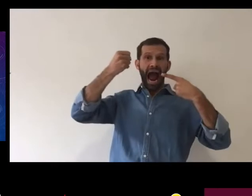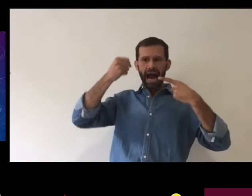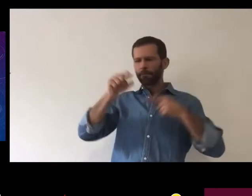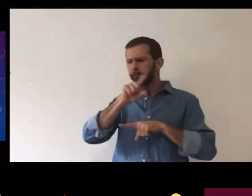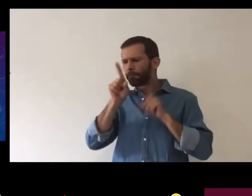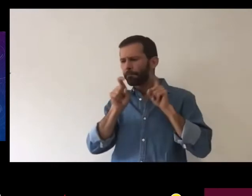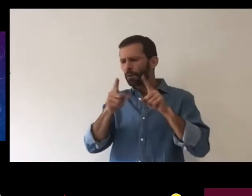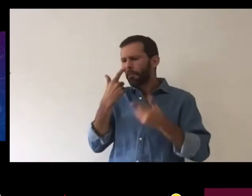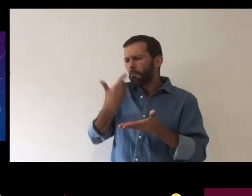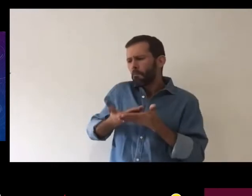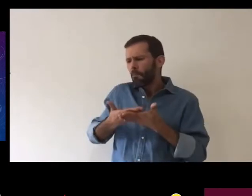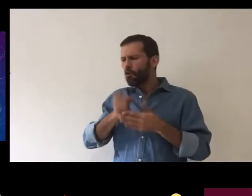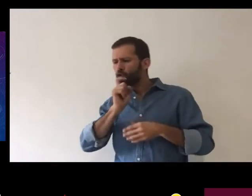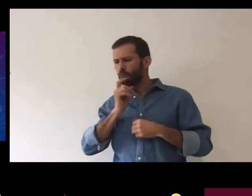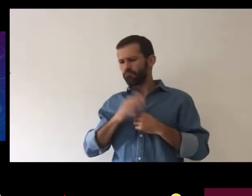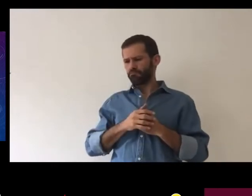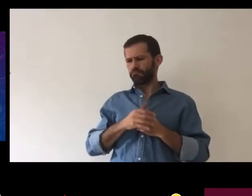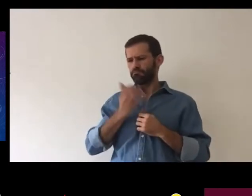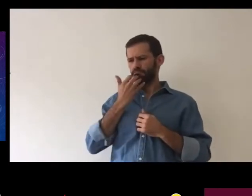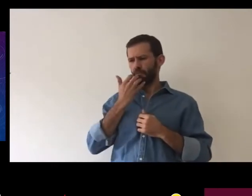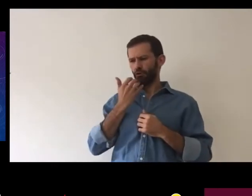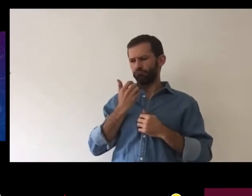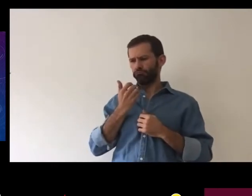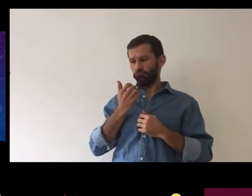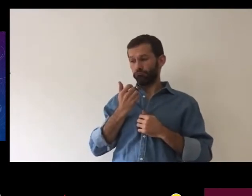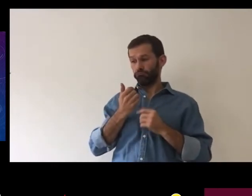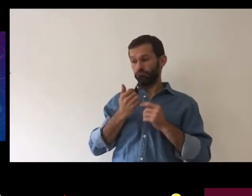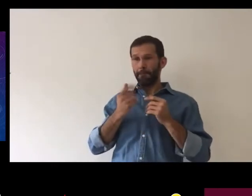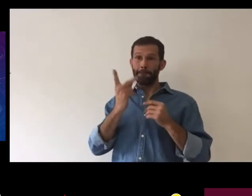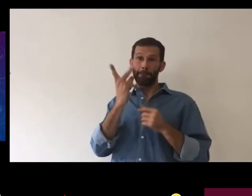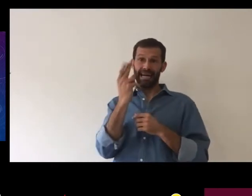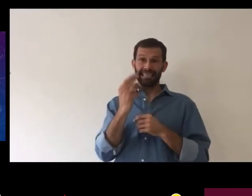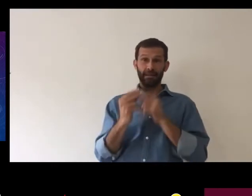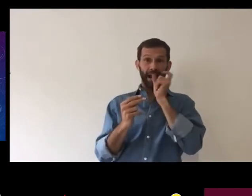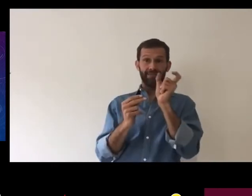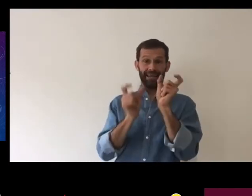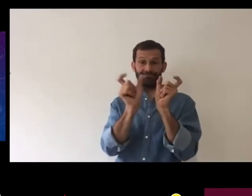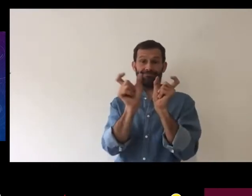Realizamos diferentes pruebas. En la pregunta A